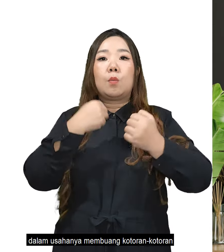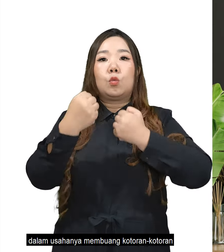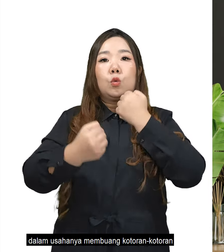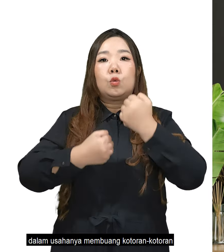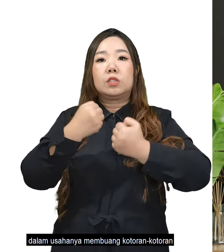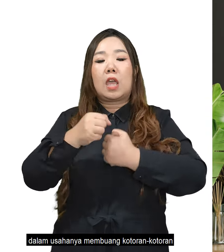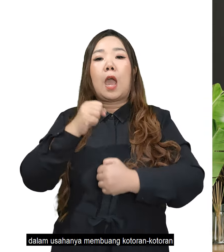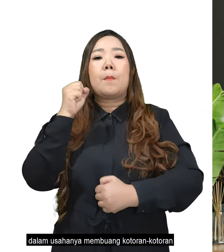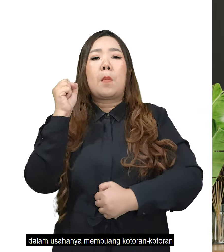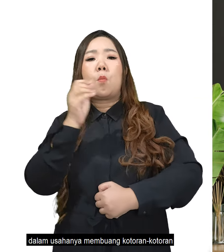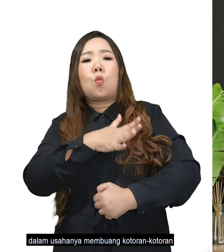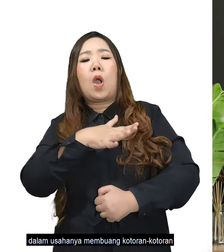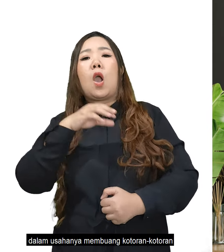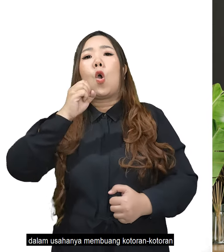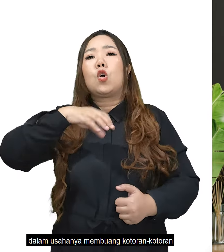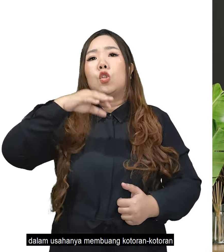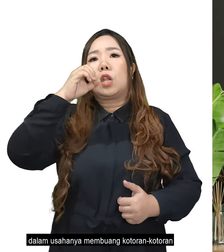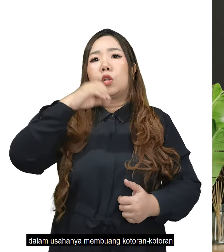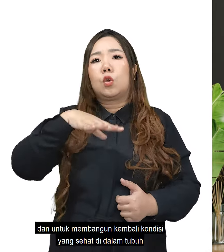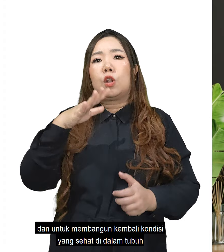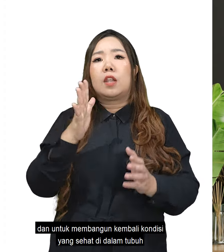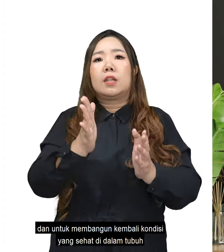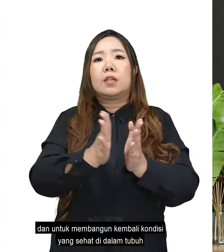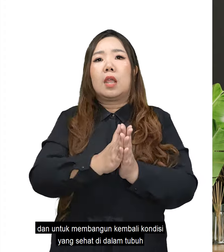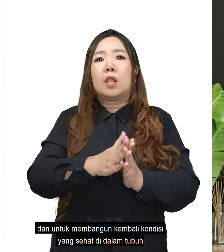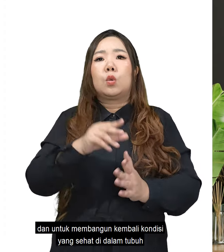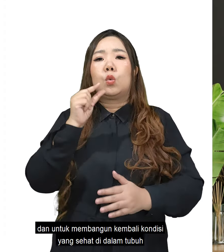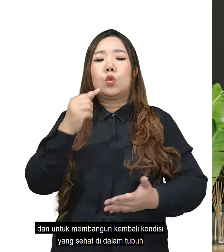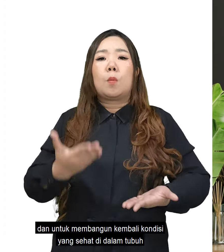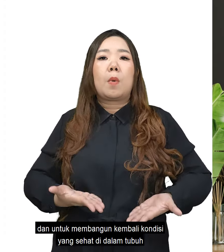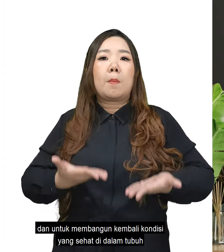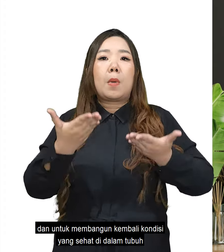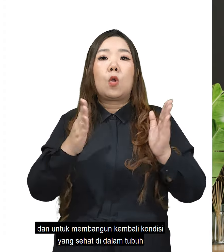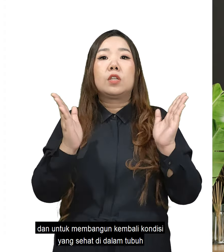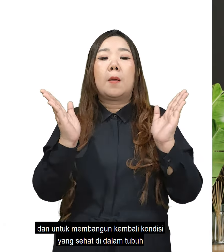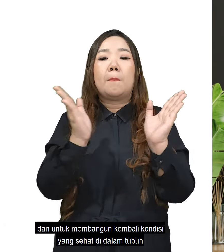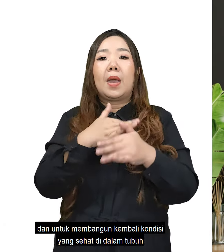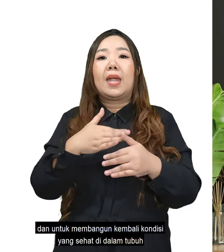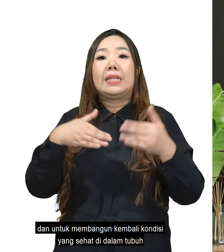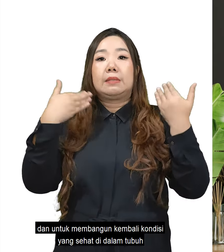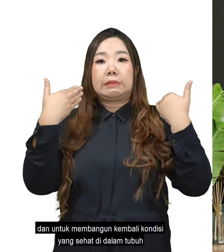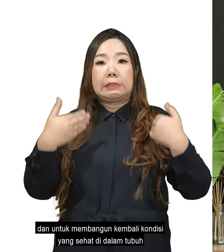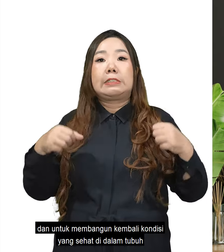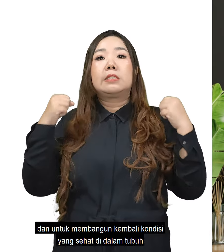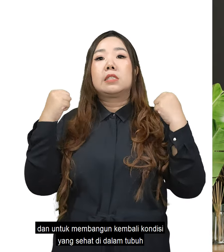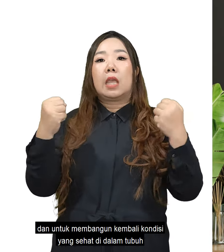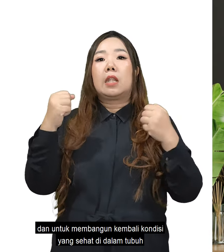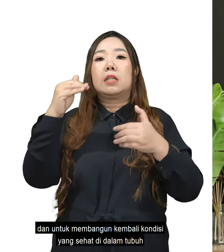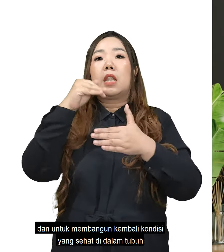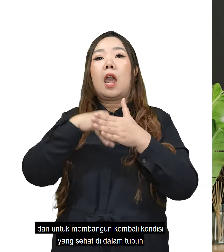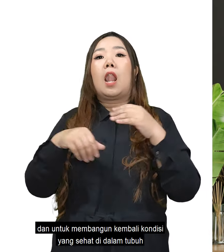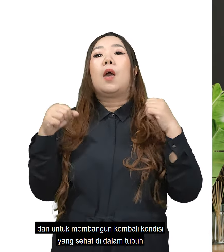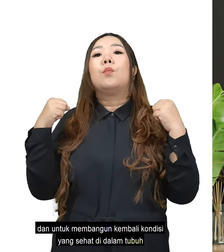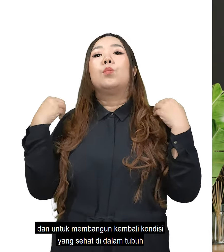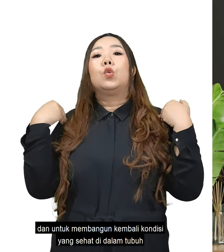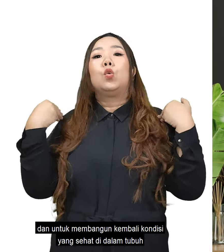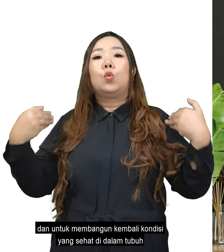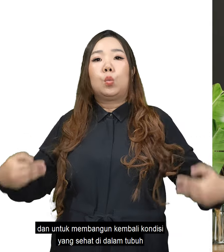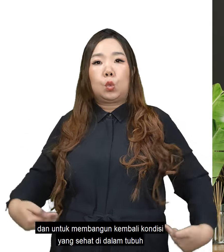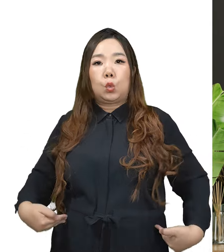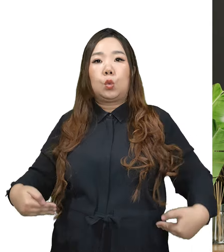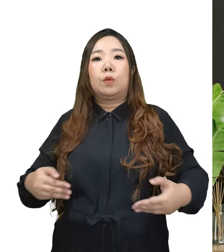dalam usahanya membuang kotoran-kotoran dan untuk membangun kembali kondisi yang sehat di dalam